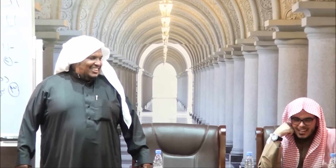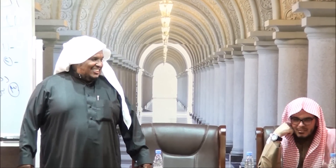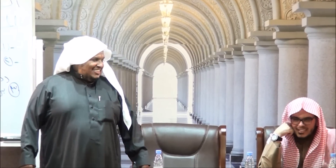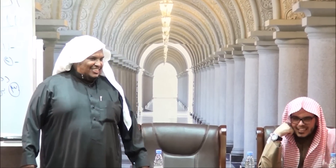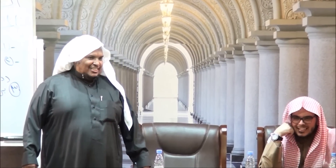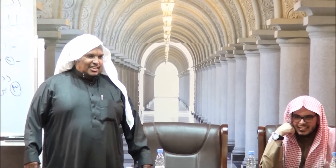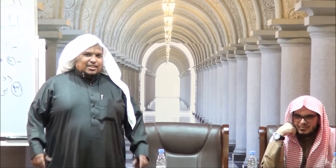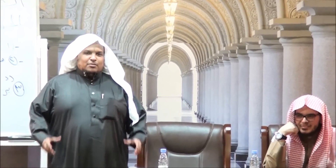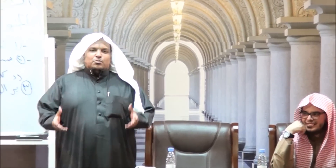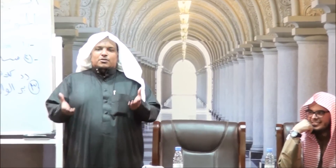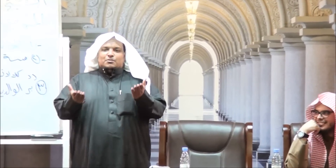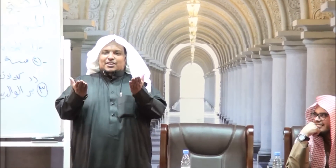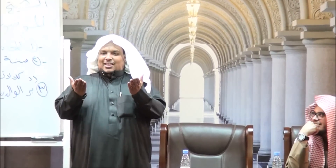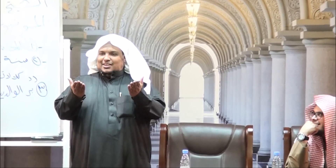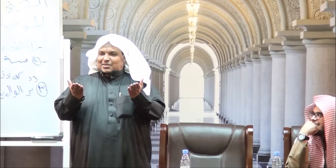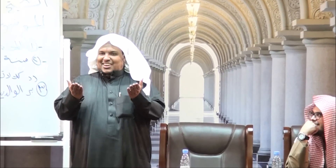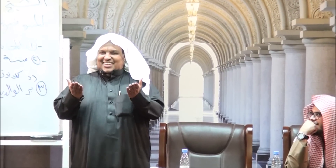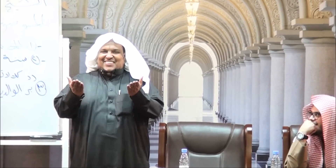بسم الله الرحمن الرحيم.